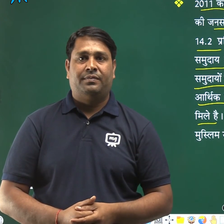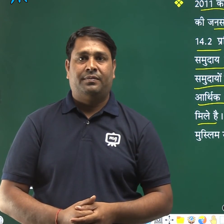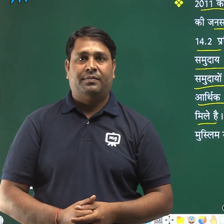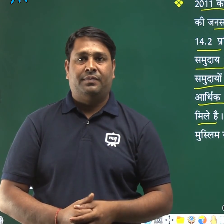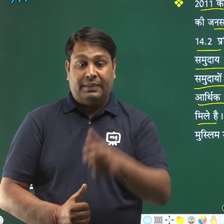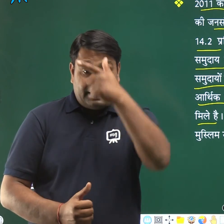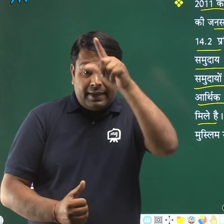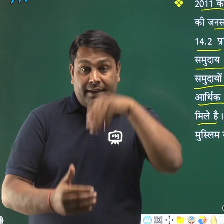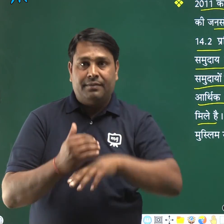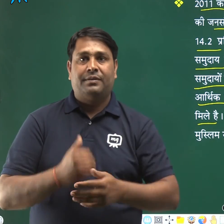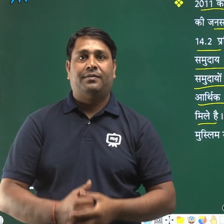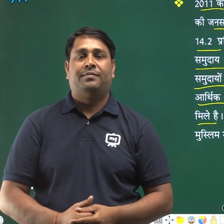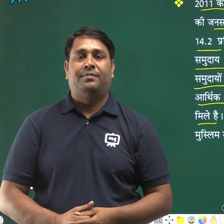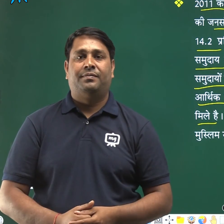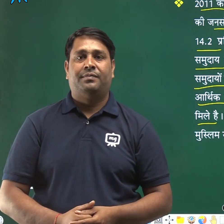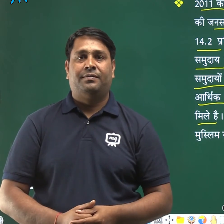भारत में